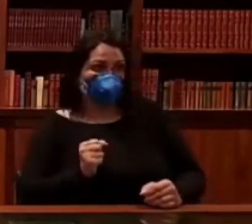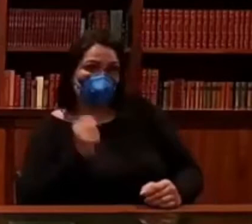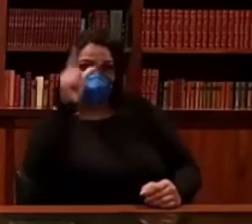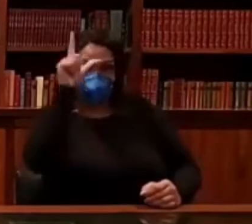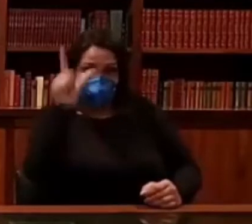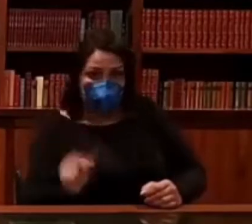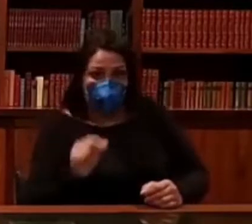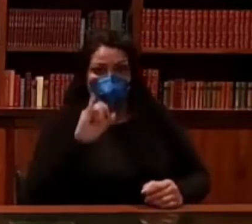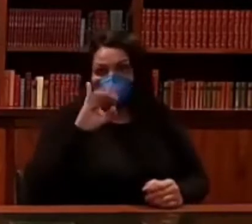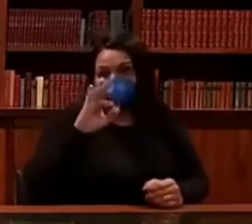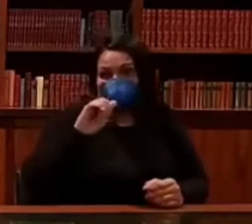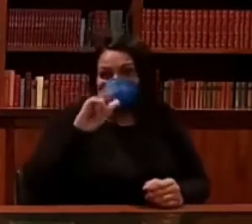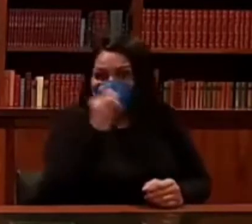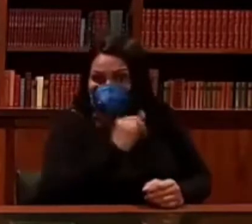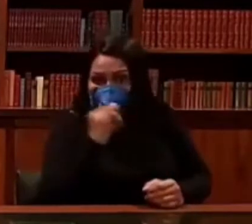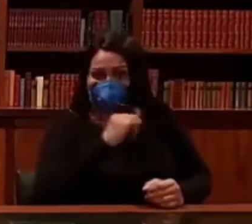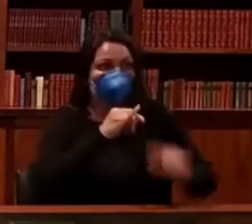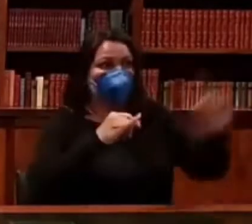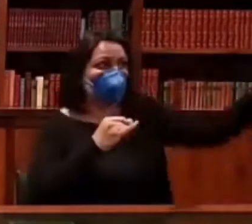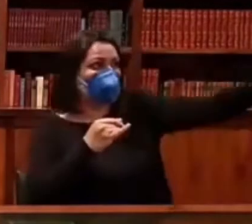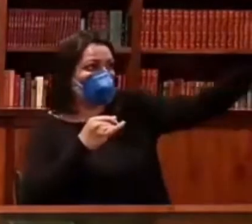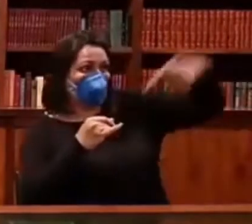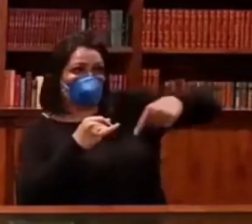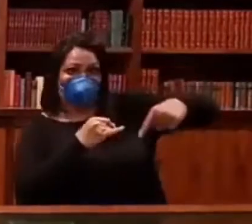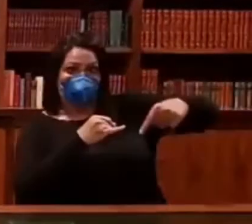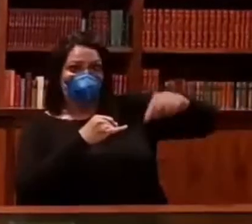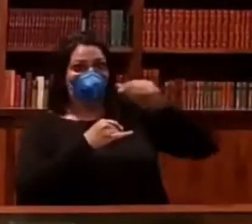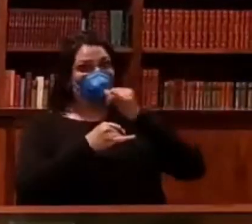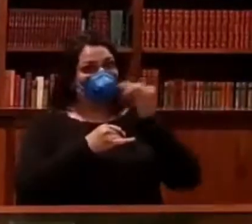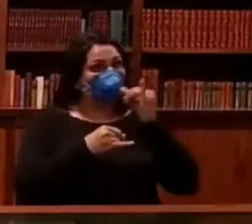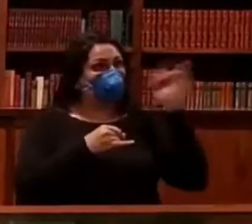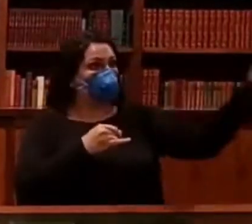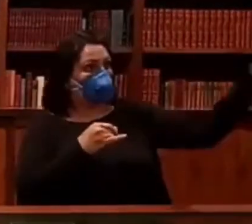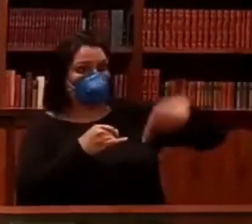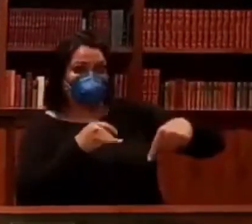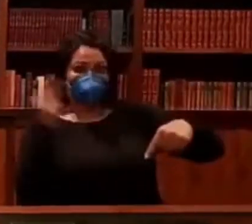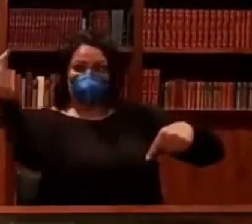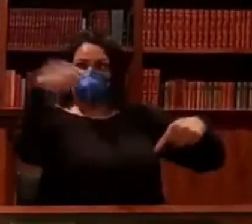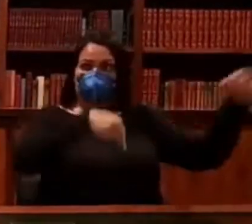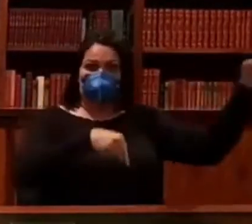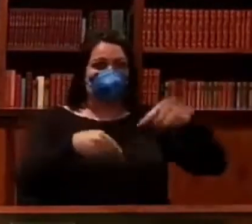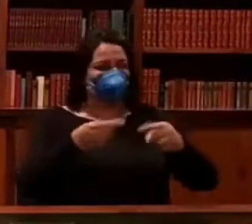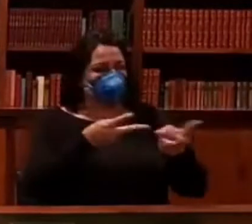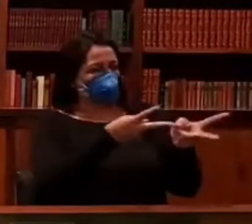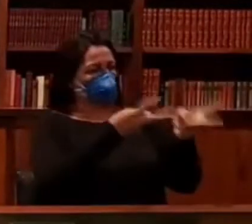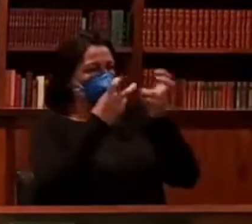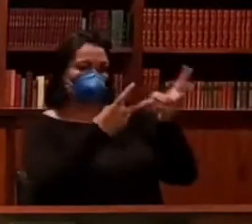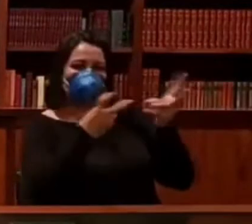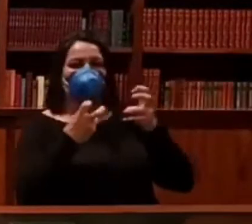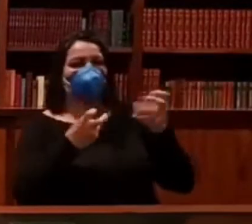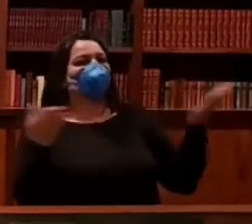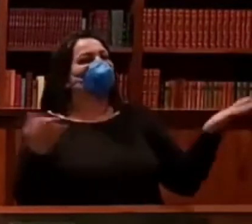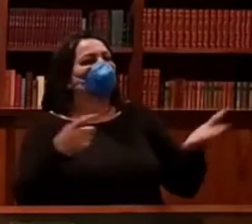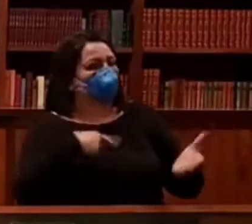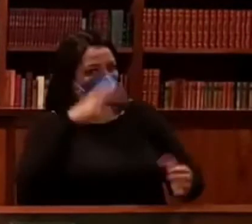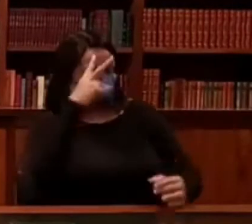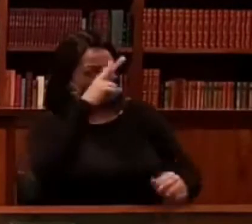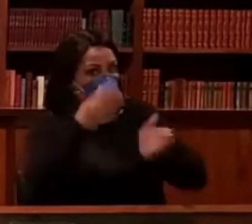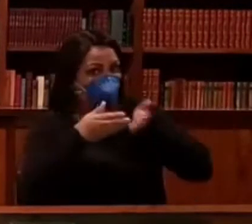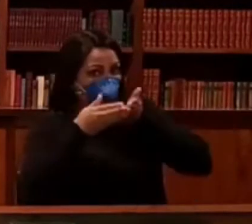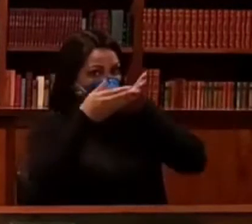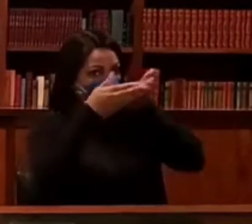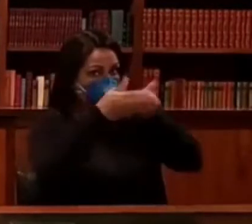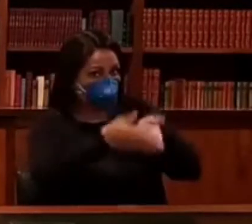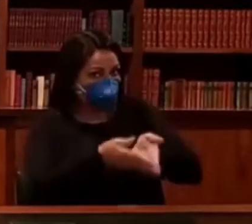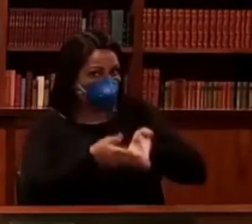foi brasileiro que veio da Itália para cá, né? Que a gente percebeu e foi vendo os casos. Hoje tem até a história do navio lá